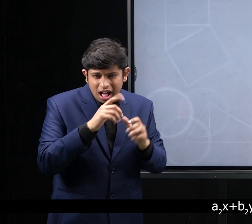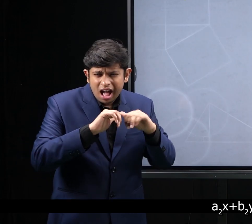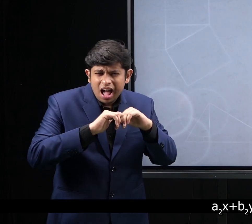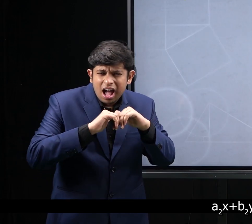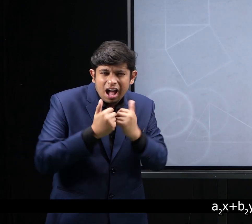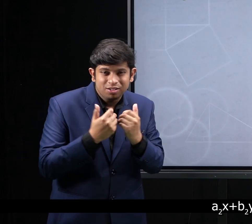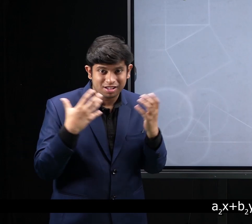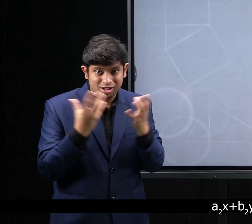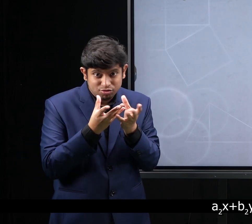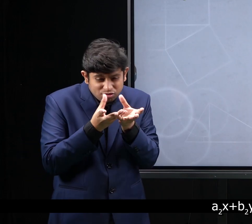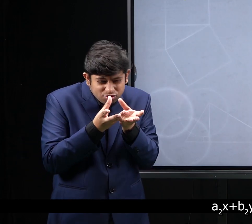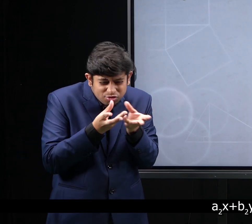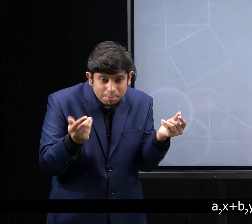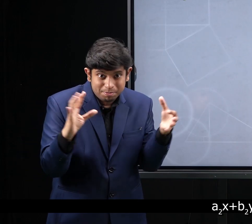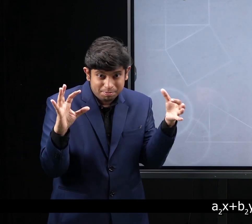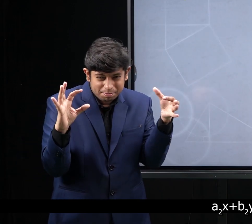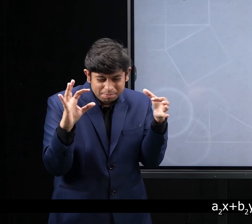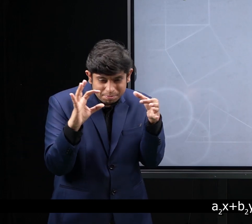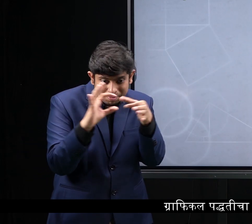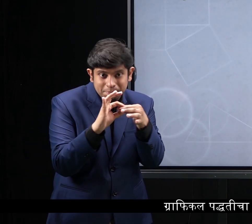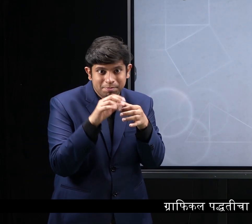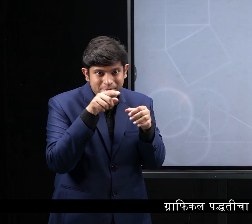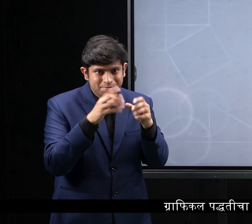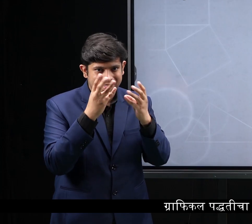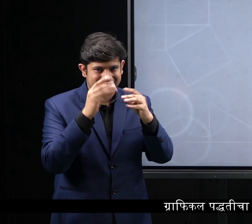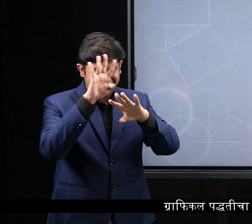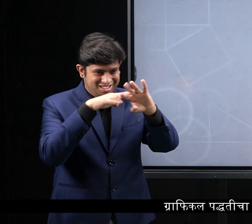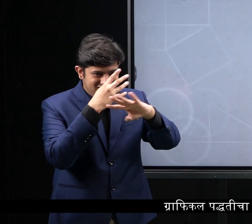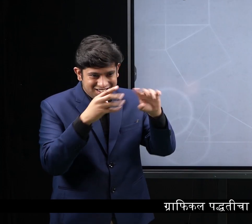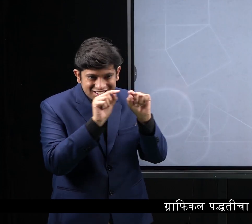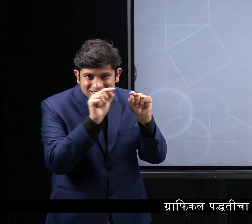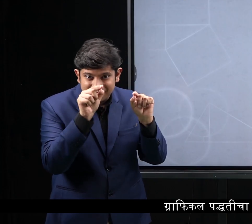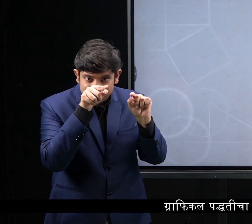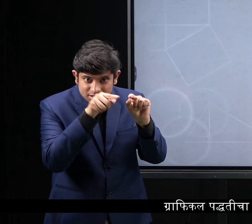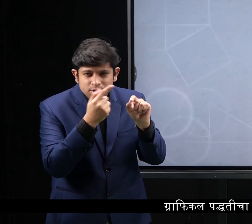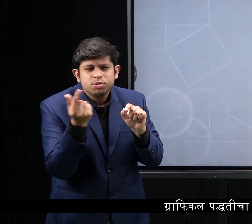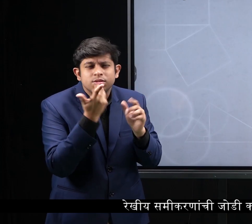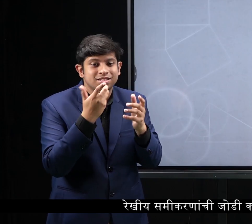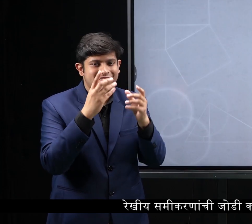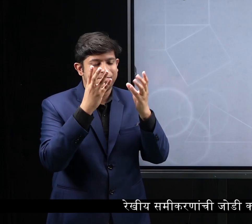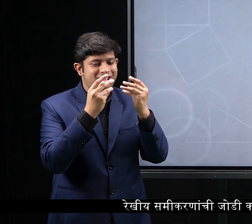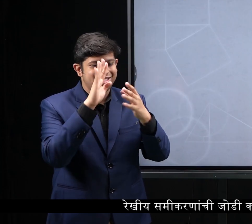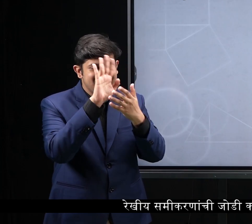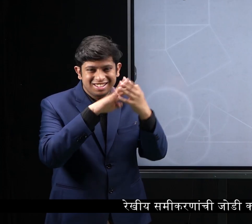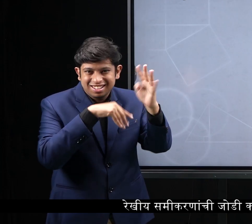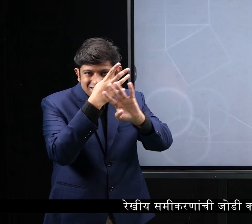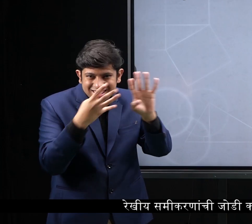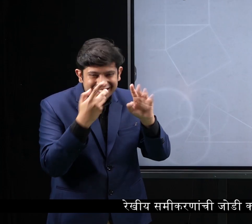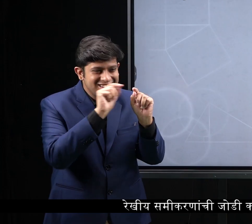b2y plus c2 is equal to 0. ग्राफिकल पद्धतीचा वापर करून आपण रेखीय समीकरणांची जोडी